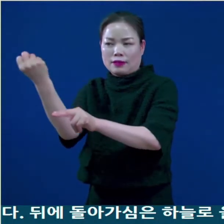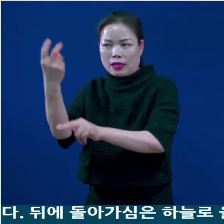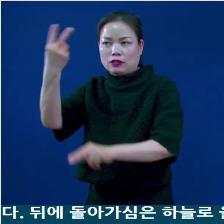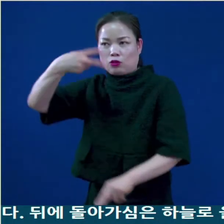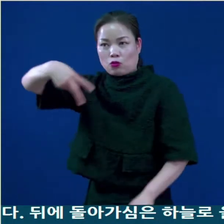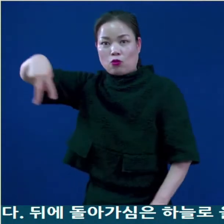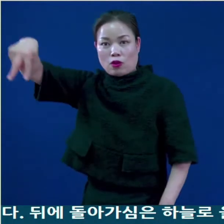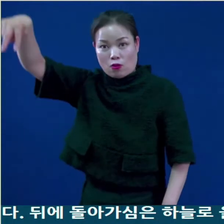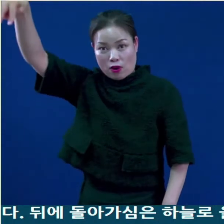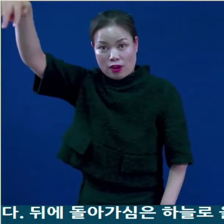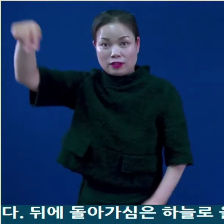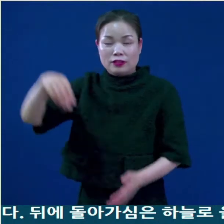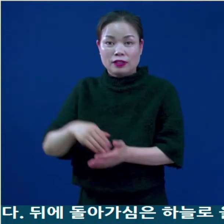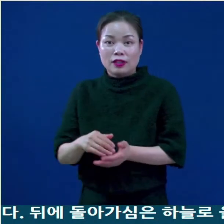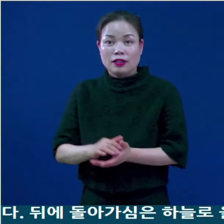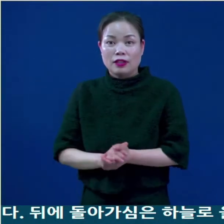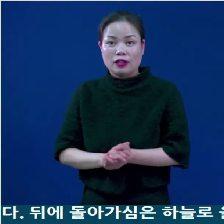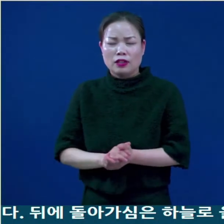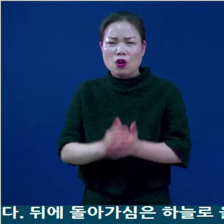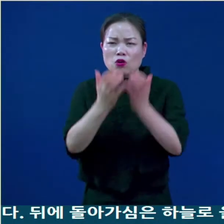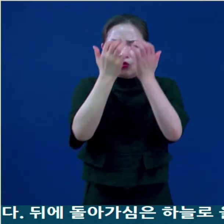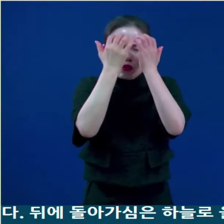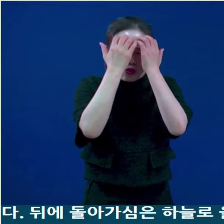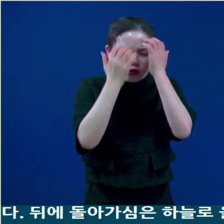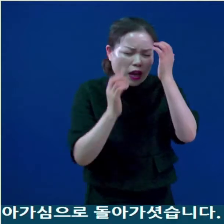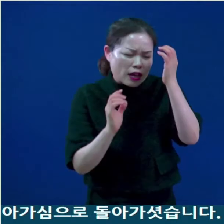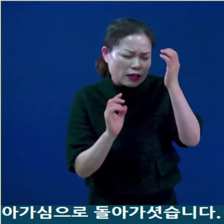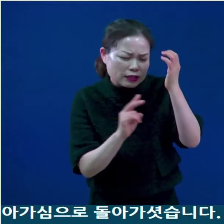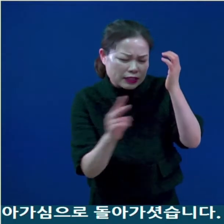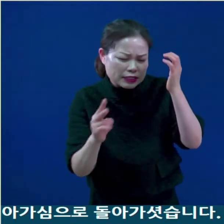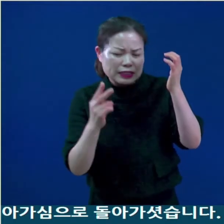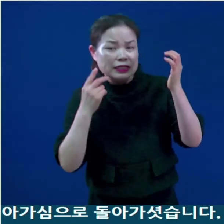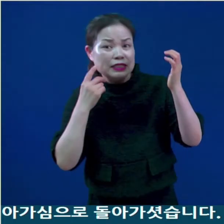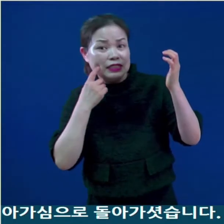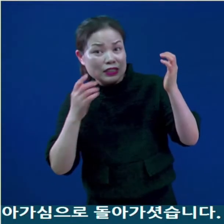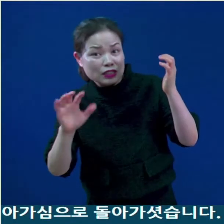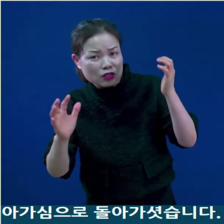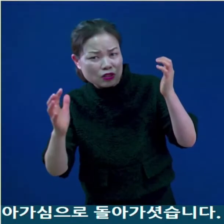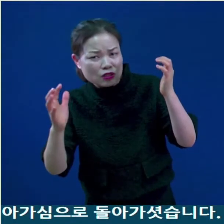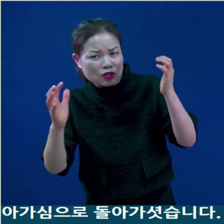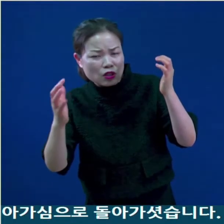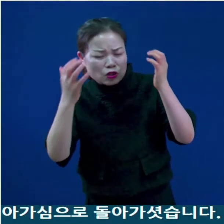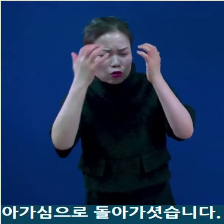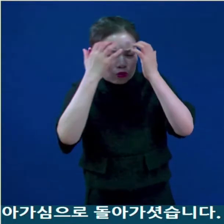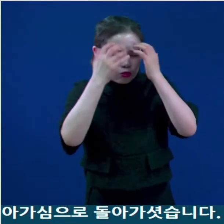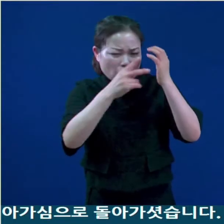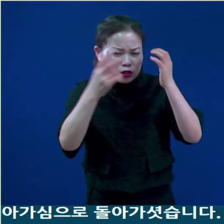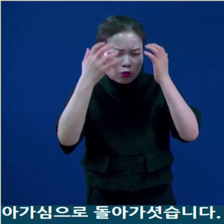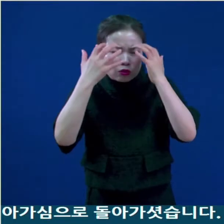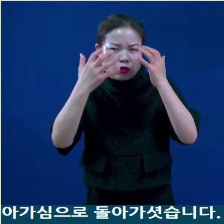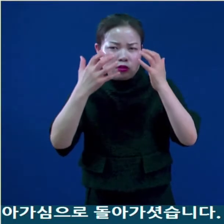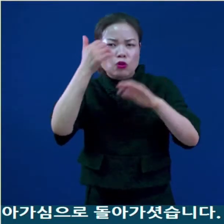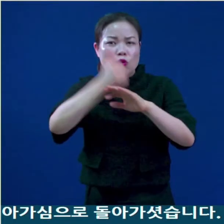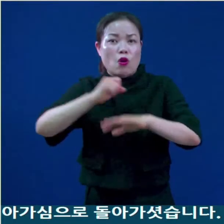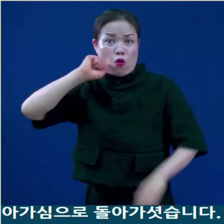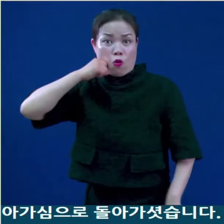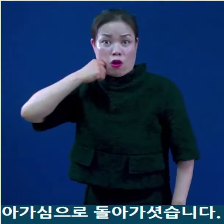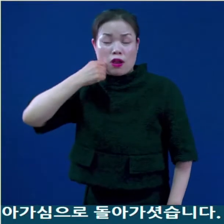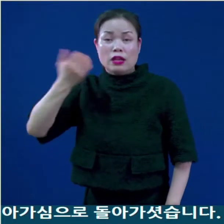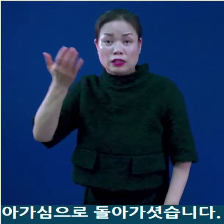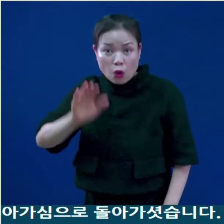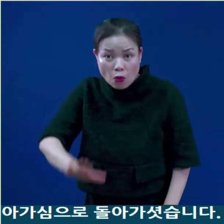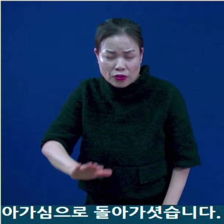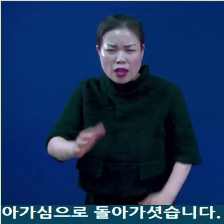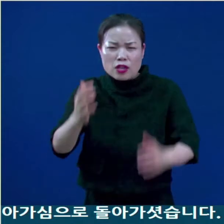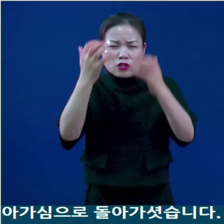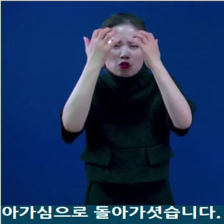거예요. 이게 순환이 영광이라는 사실 때문에, 순환이 고통이라면 이런 결론 내기 어렵습니다. 그런데